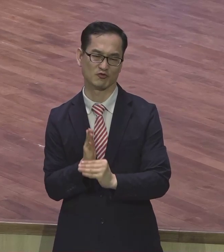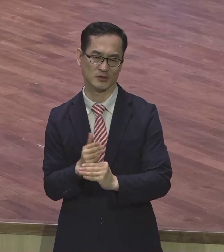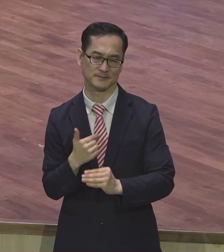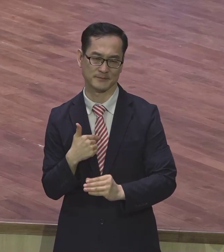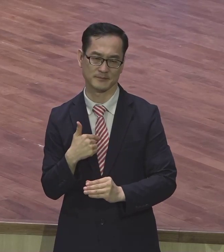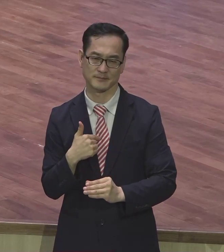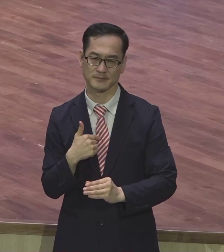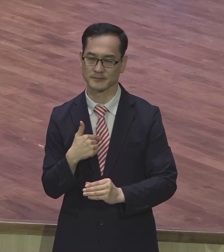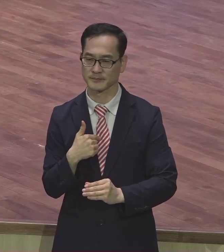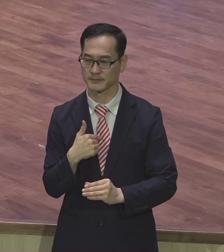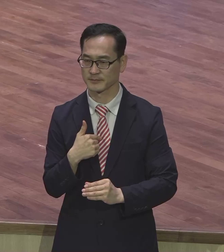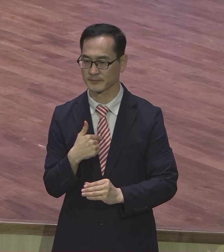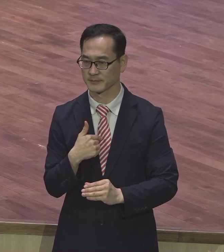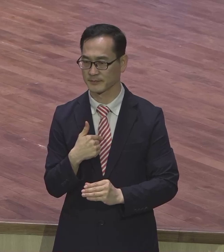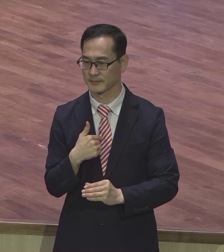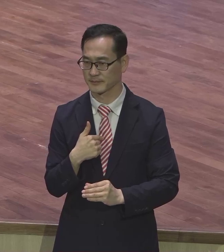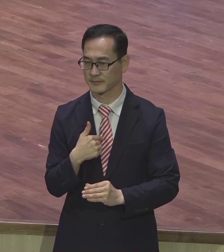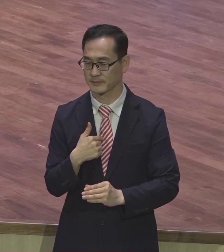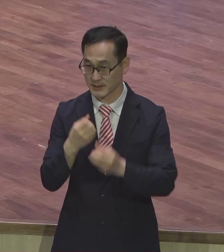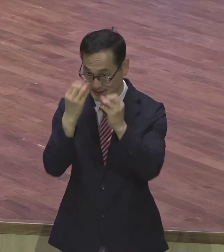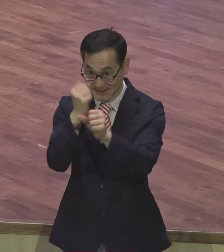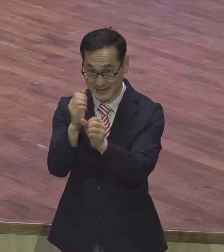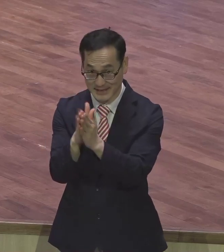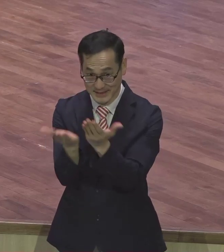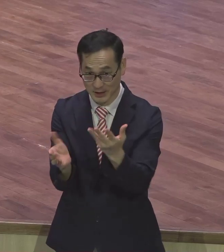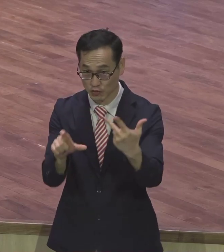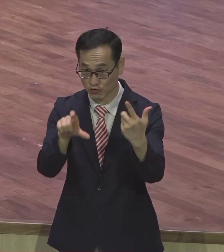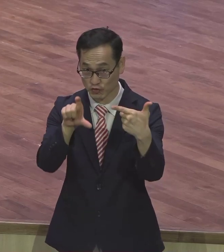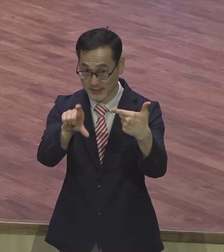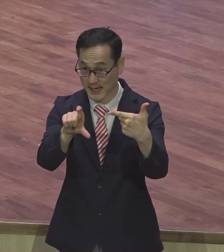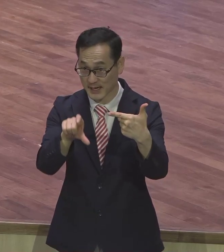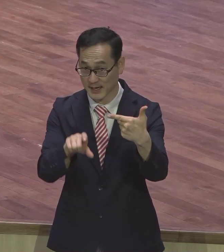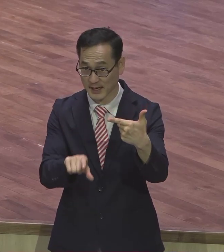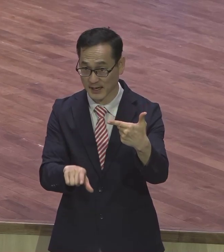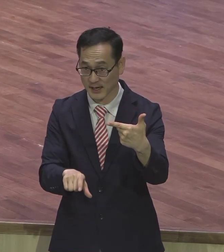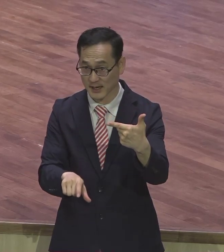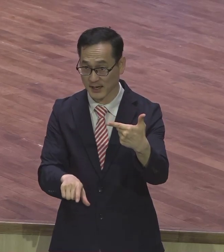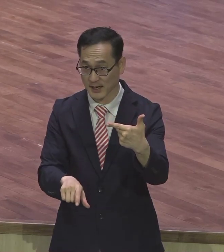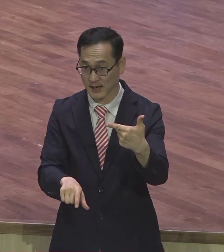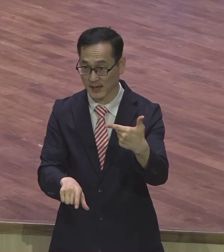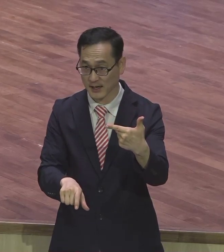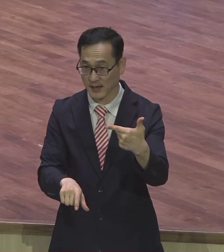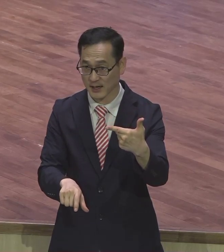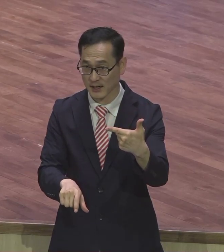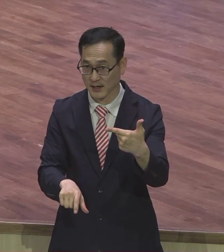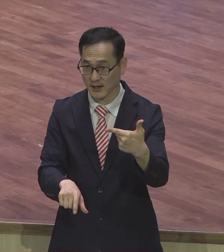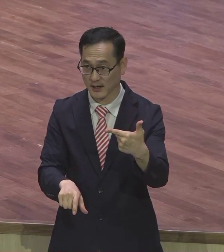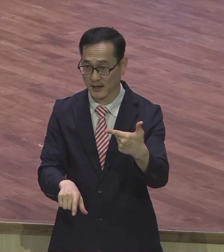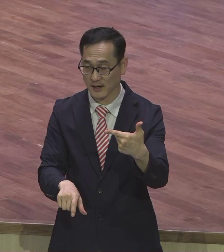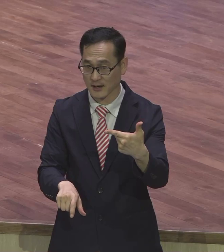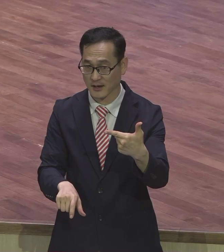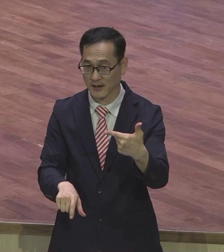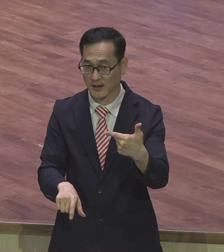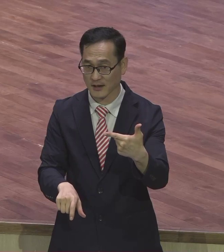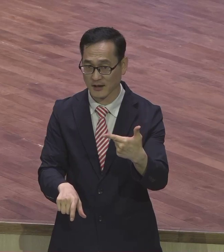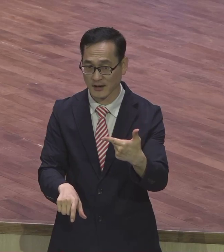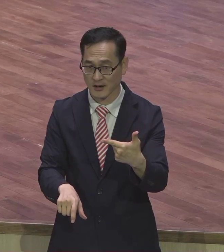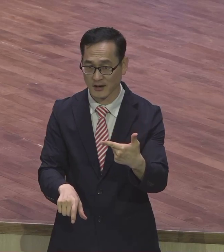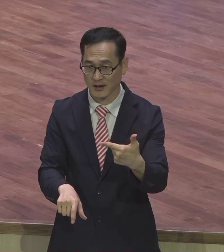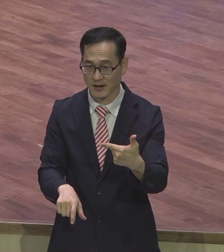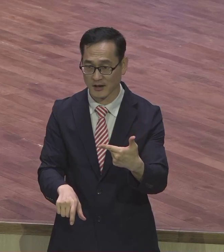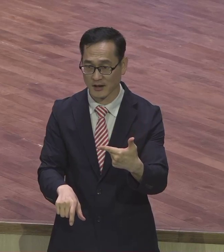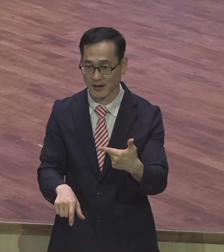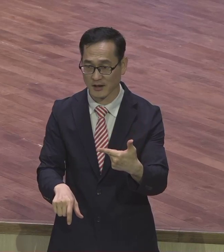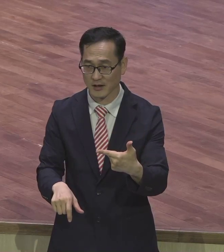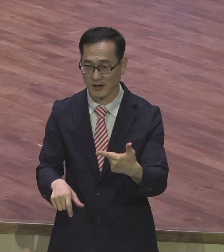중심이에요. 장식의 6장에서 뭡니까 모든 게 뭐니뭐니 말들을 많이 하지만 전부 다 결국은 결론은